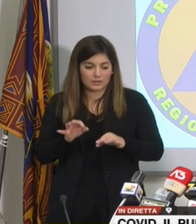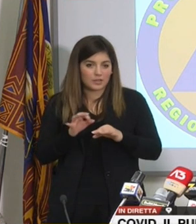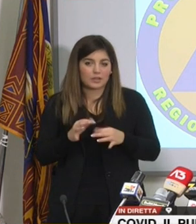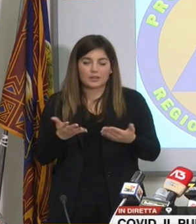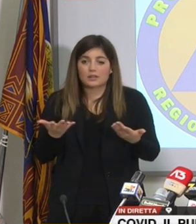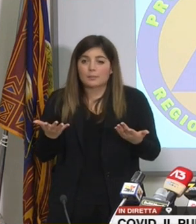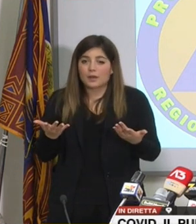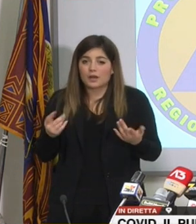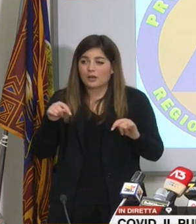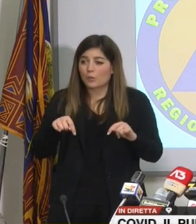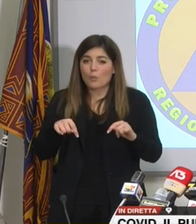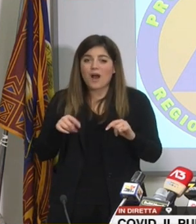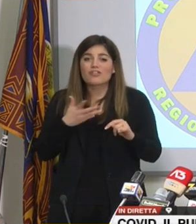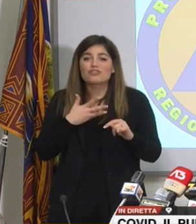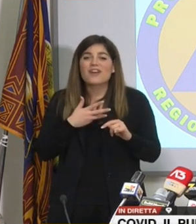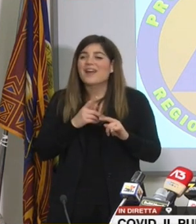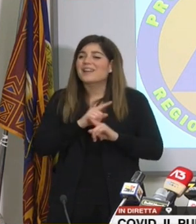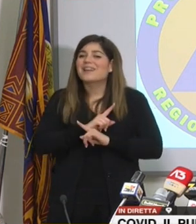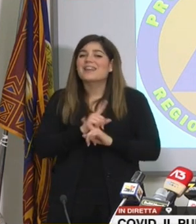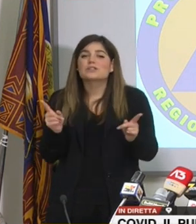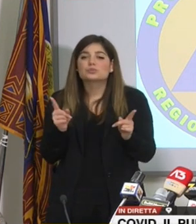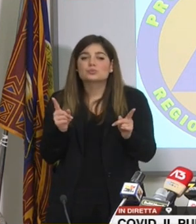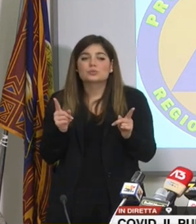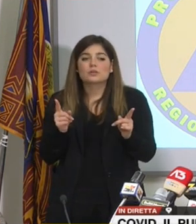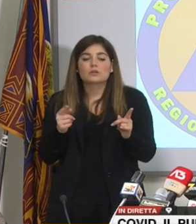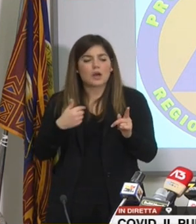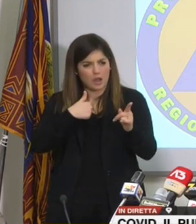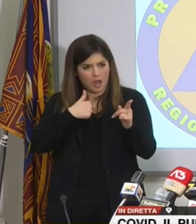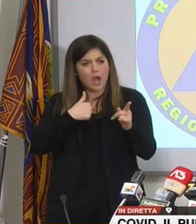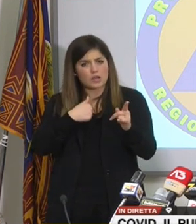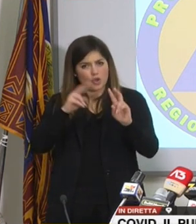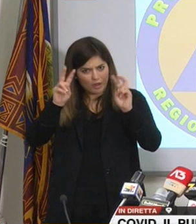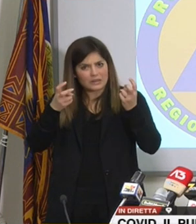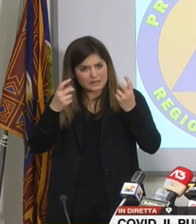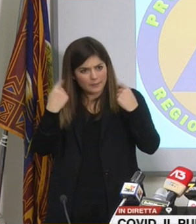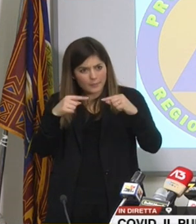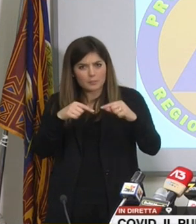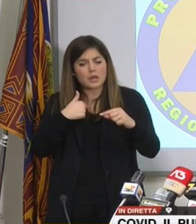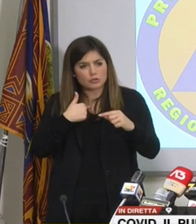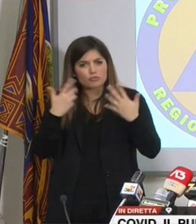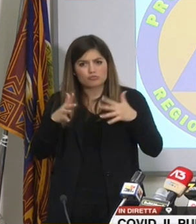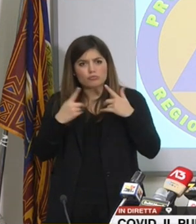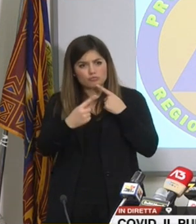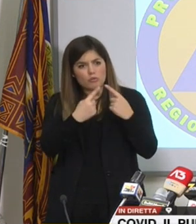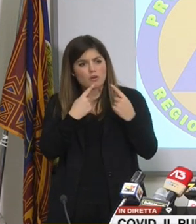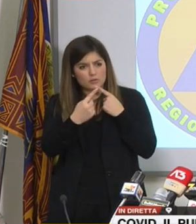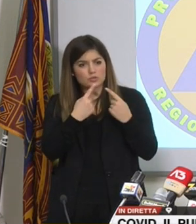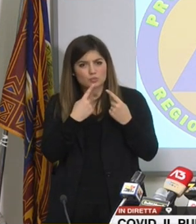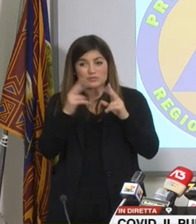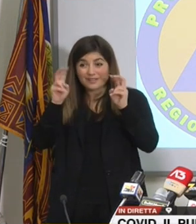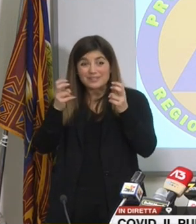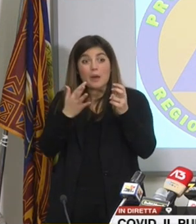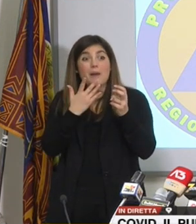Questo è un altro tema ancora. Ma io ne ho parlato di questi temi, l'ho posto. Cioè, non, cioè il tema del colore non c'entra